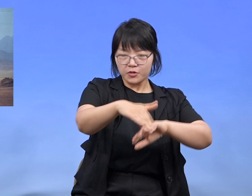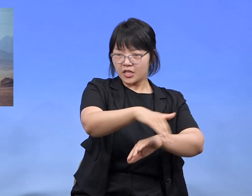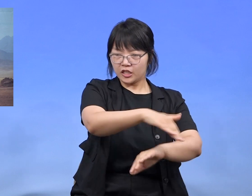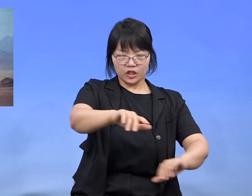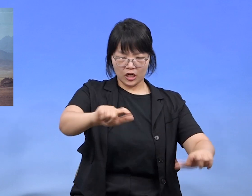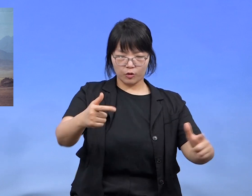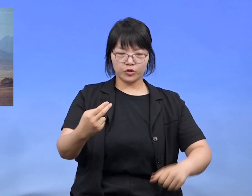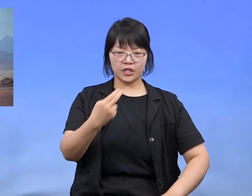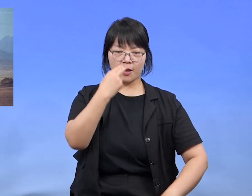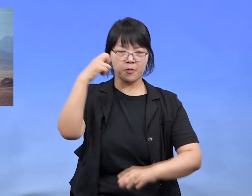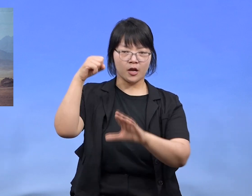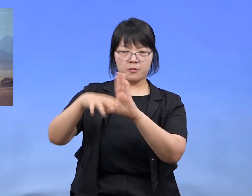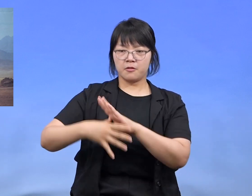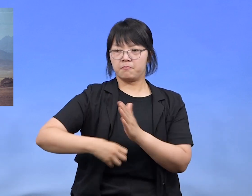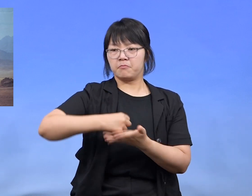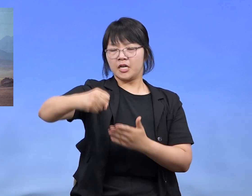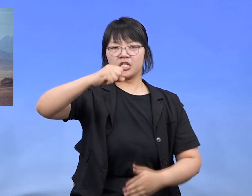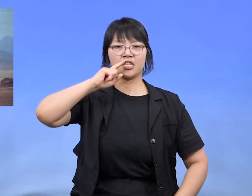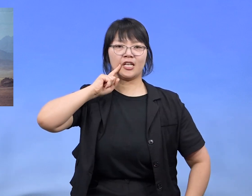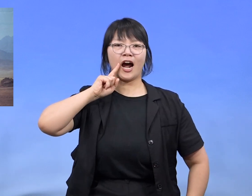빛을 얻으리라.